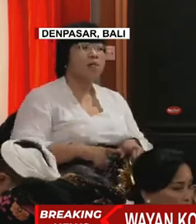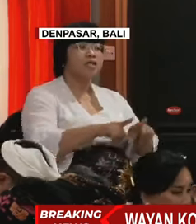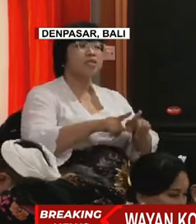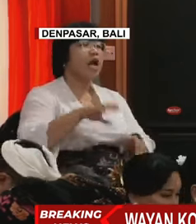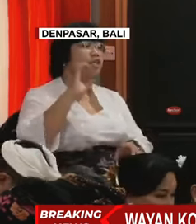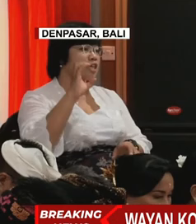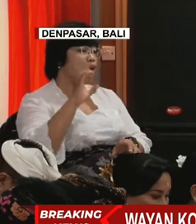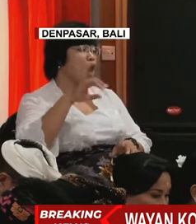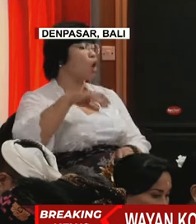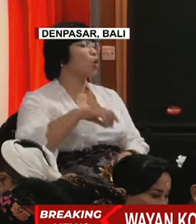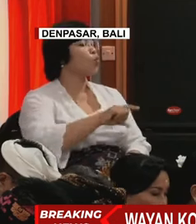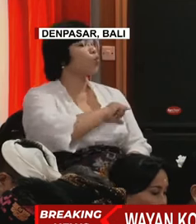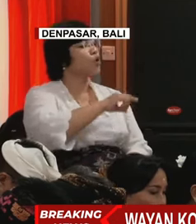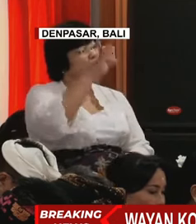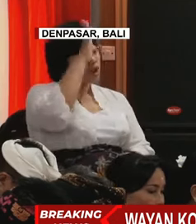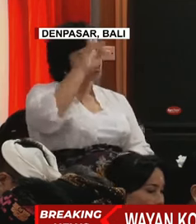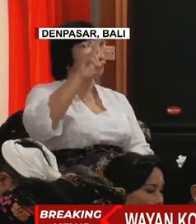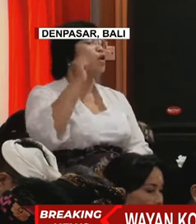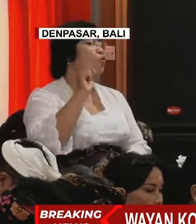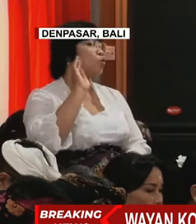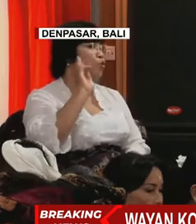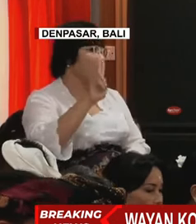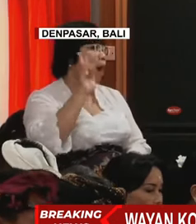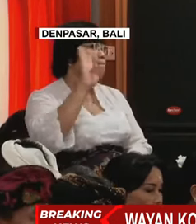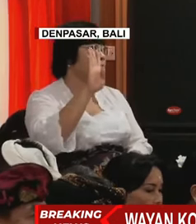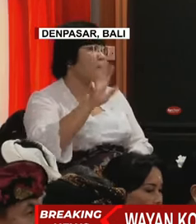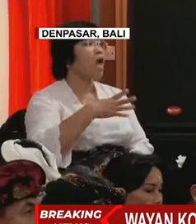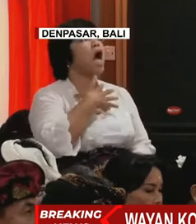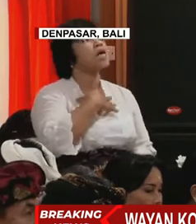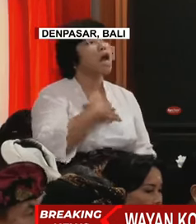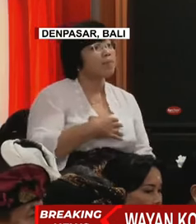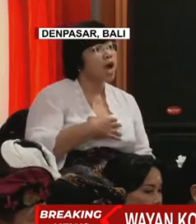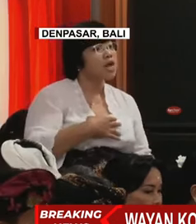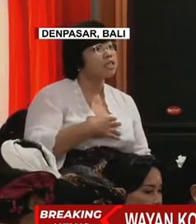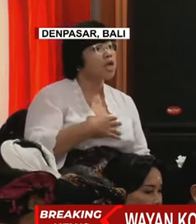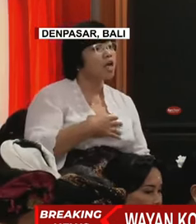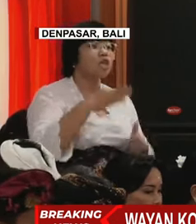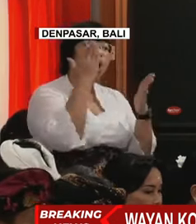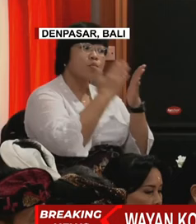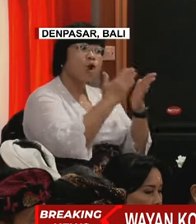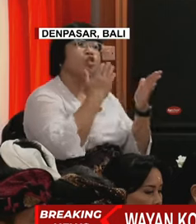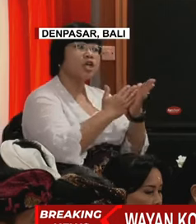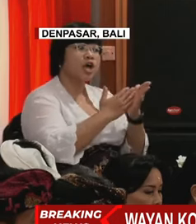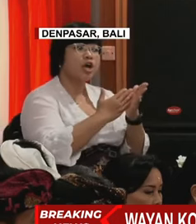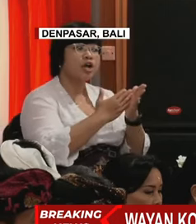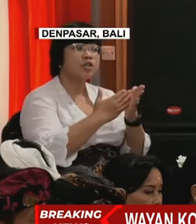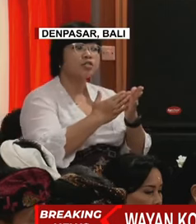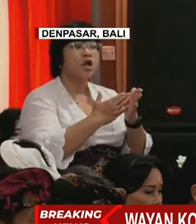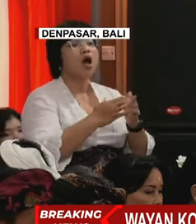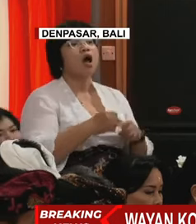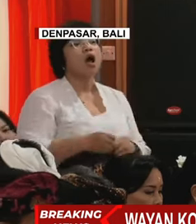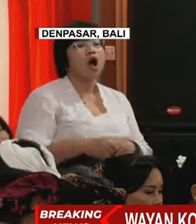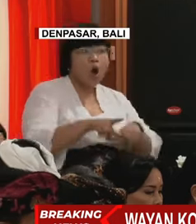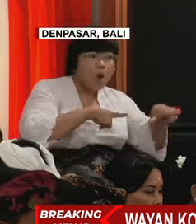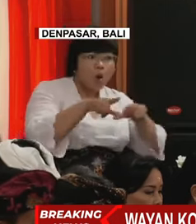ee datang dengan tawaran program kebijakan yang menarik gitu ya menarik misalnya untuk kalangan anak muda untuk